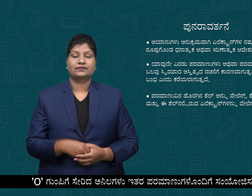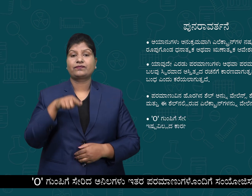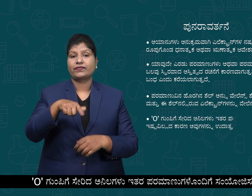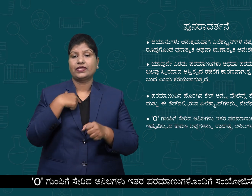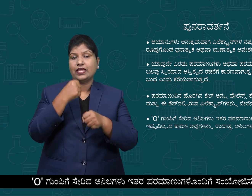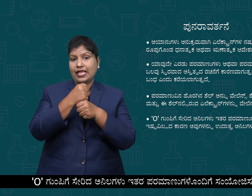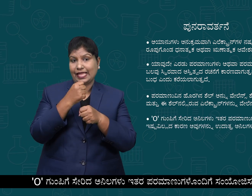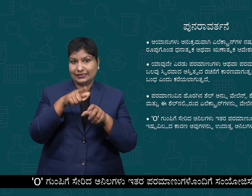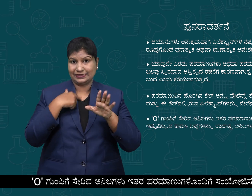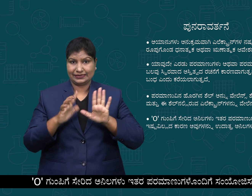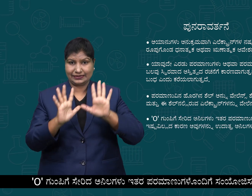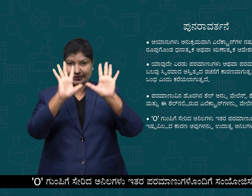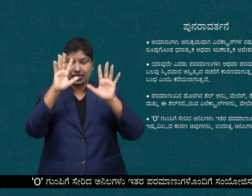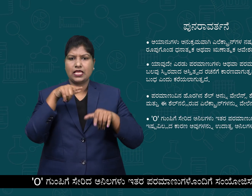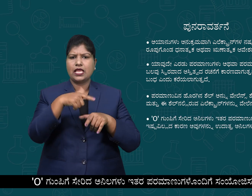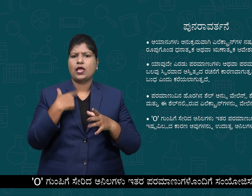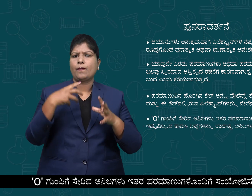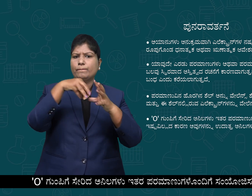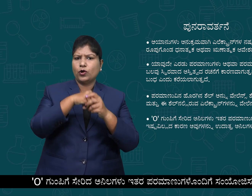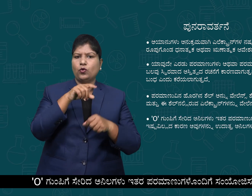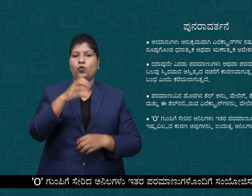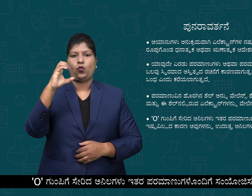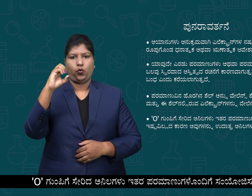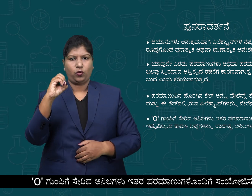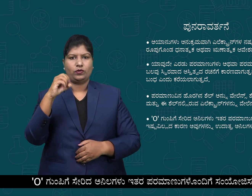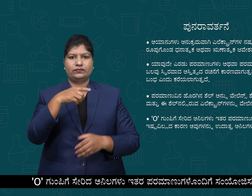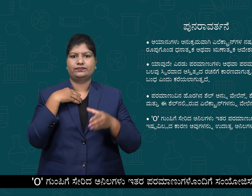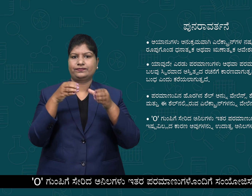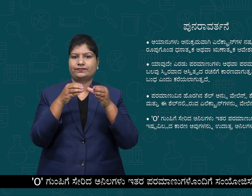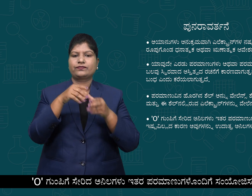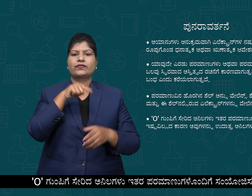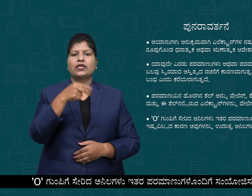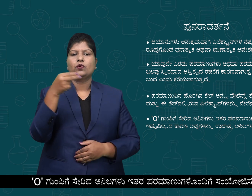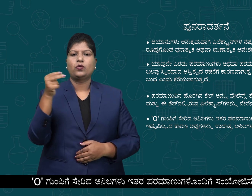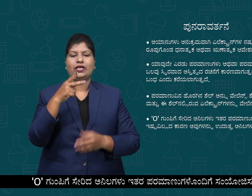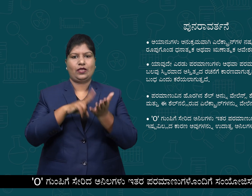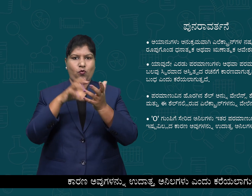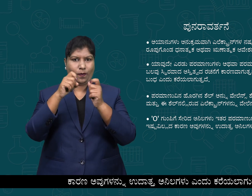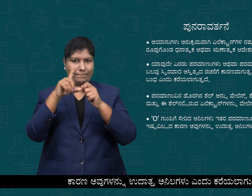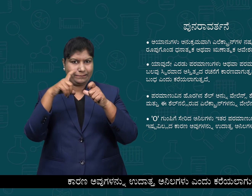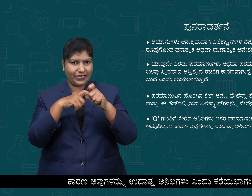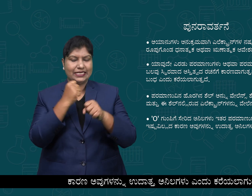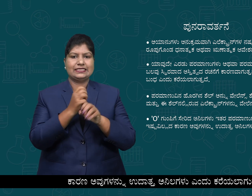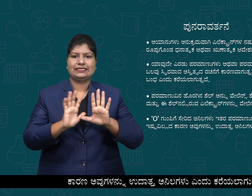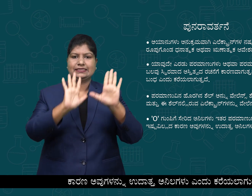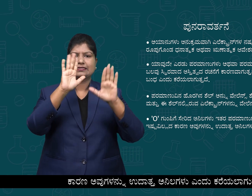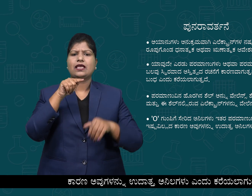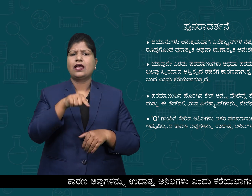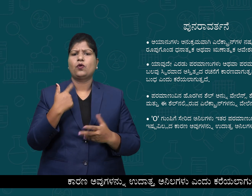0 ಗುಂಪಿಗೆ ಸೇರಿದ ಅನಿಲಗಳು ಇತರ ಪರಮಾಣುಗಳೊಂದಿಗೆ ಸಂಯೋಜಿಸಲು ಇಷ್ಟವಿಲ್ಲದ ಕಾರಣ ಅವುಗಳನ್ನು